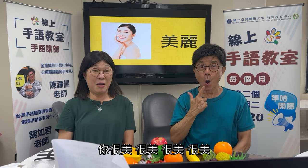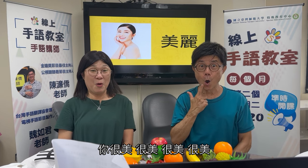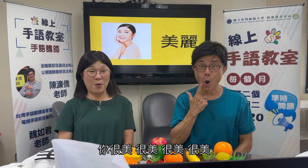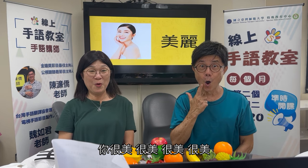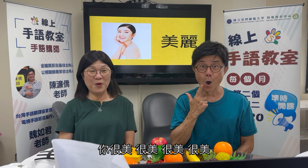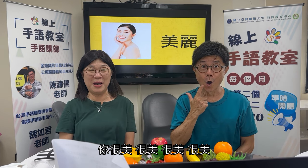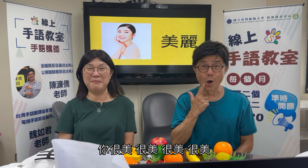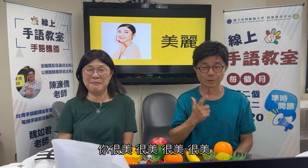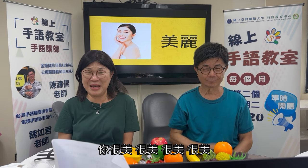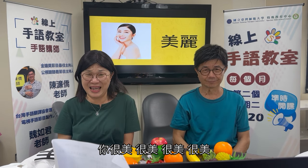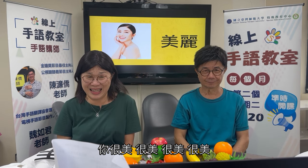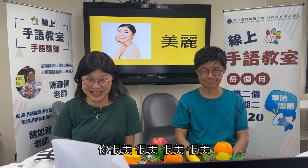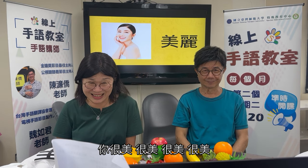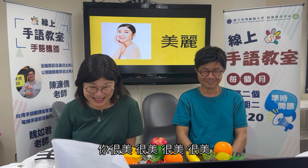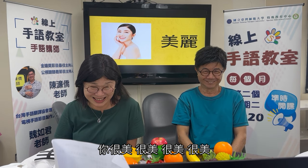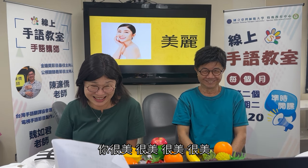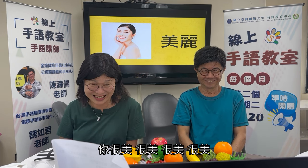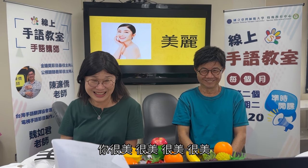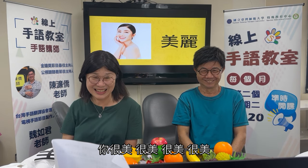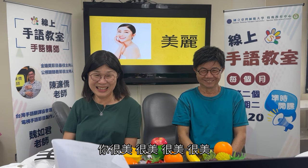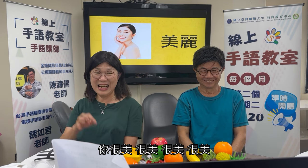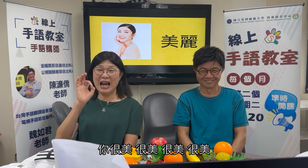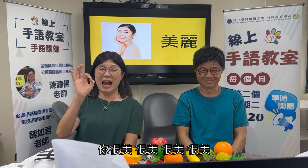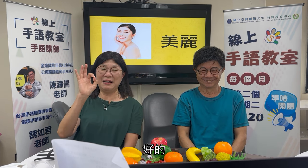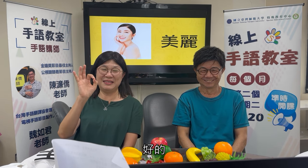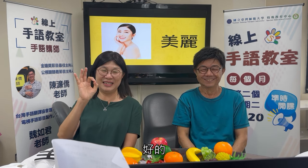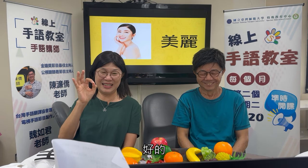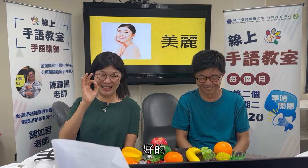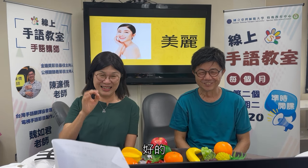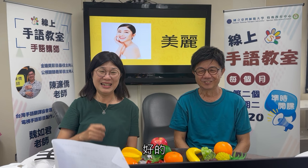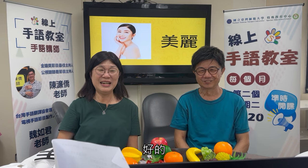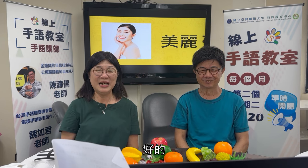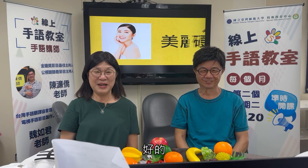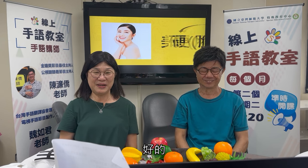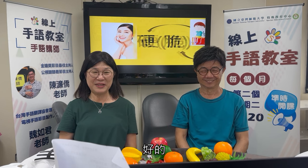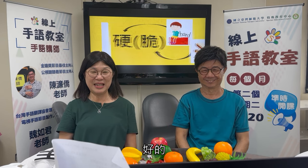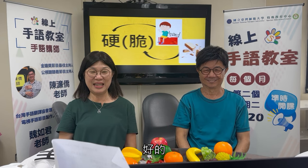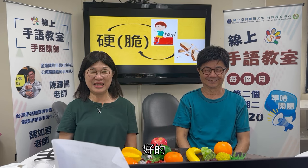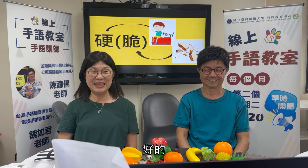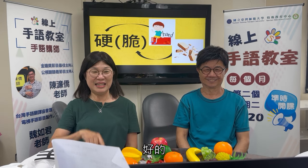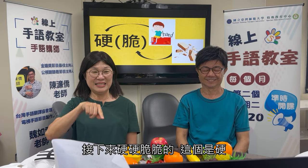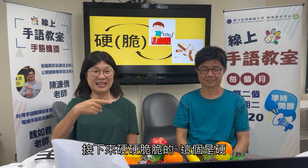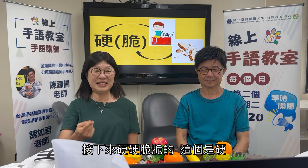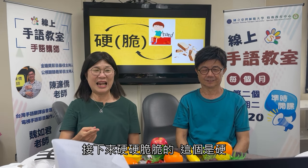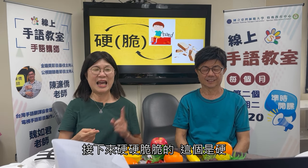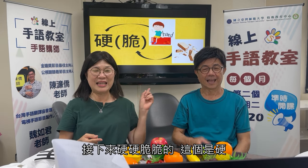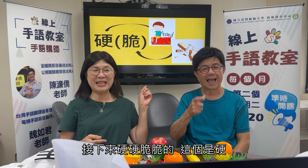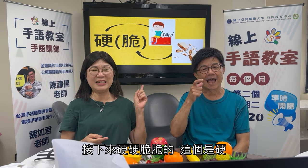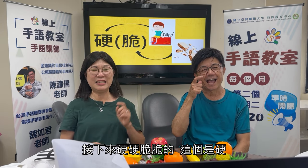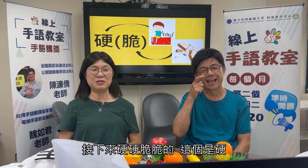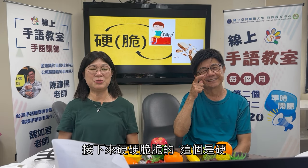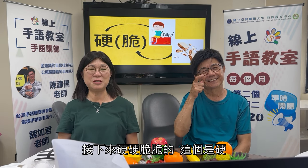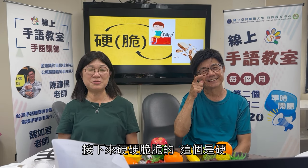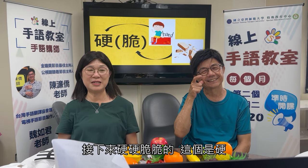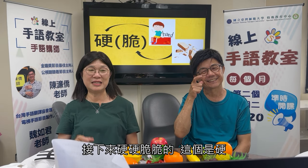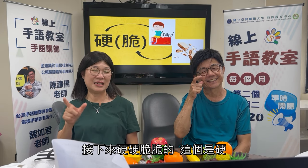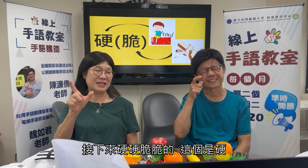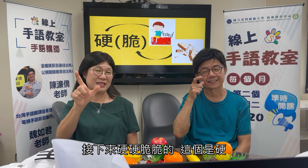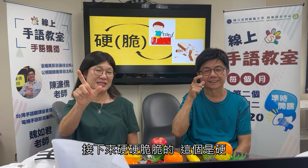哦，很美。好的 ，OK。接下来硬硬脆脆的，好，这个